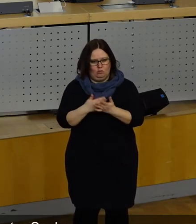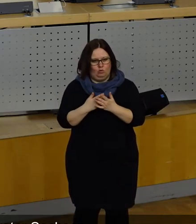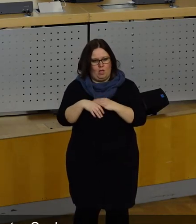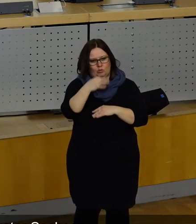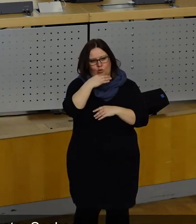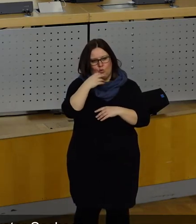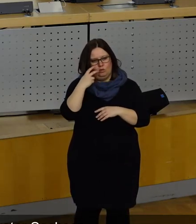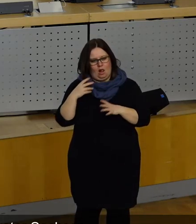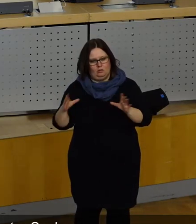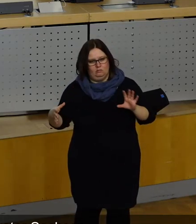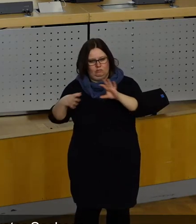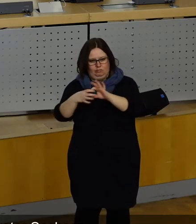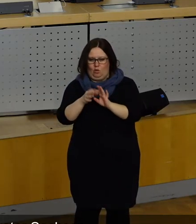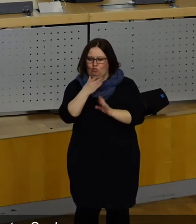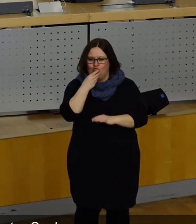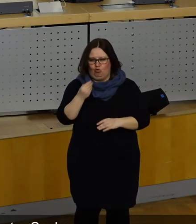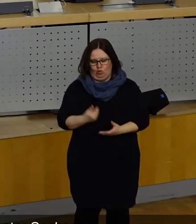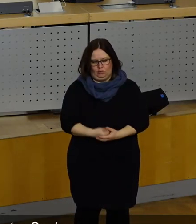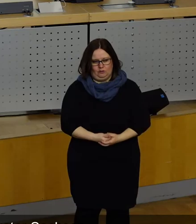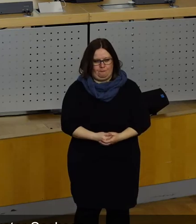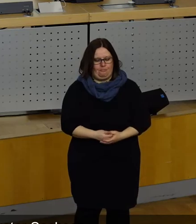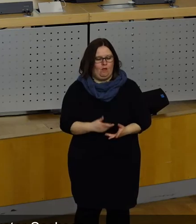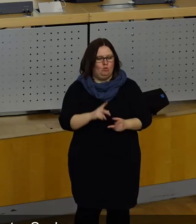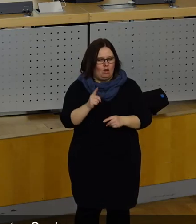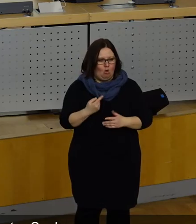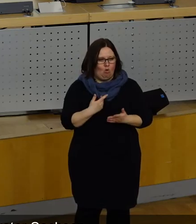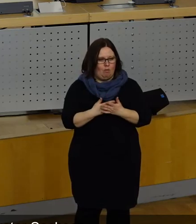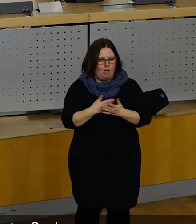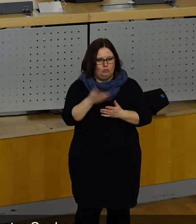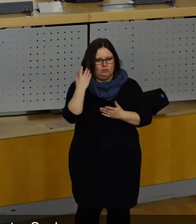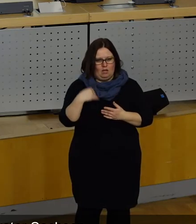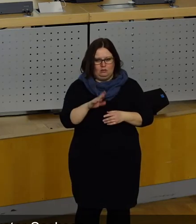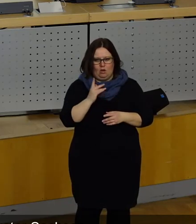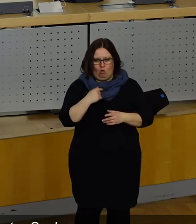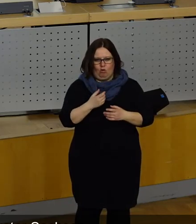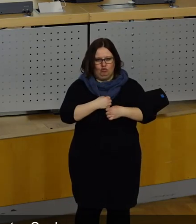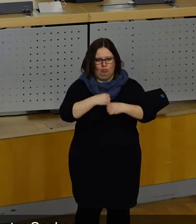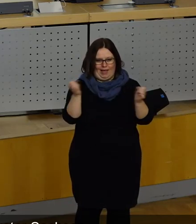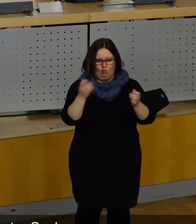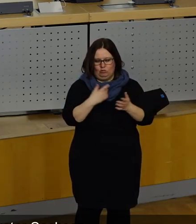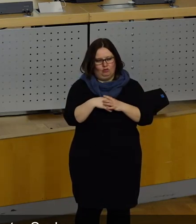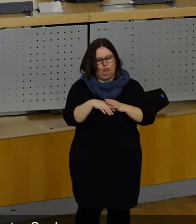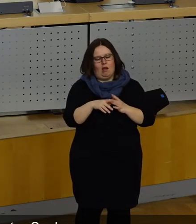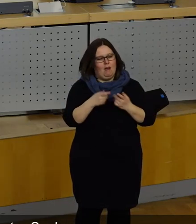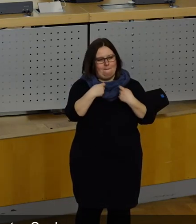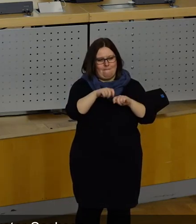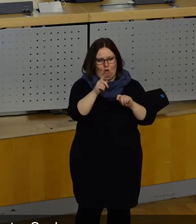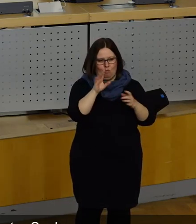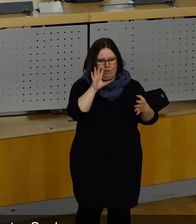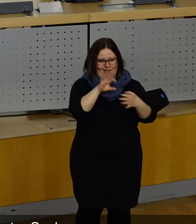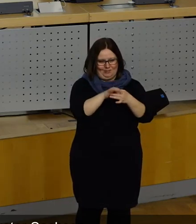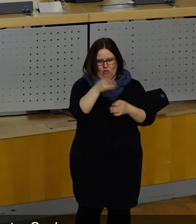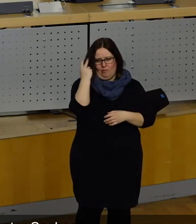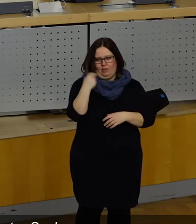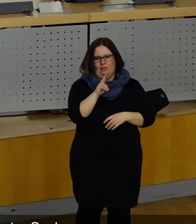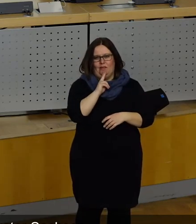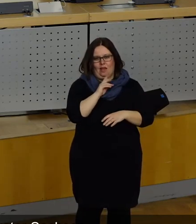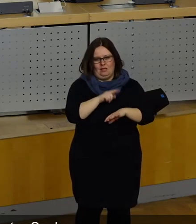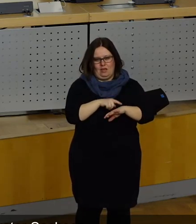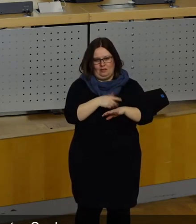und Neubau auf der Neustädter Seite. Und es hat spät nochmal die Sprengung gegeben, damals nicht mehr baubedingt, sondern ideologisch bedingt.